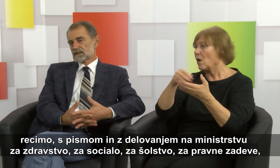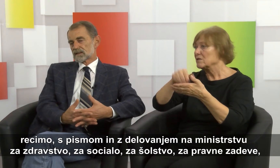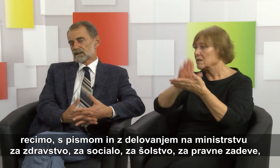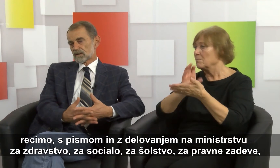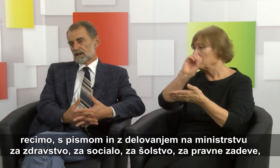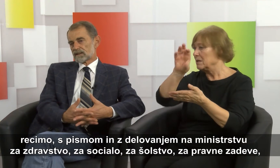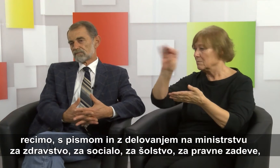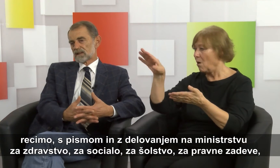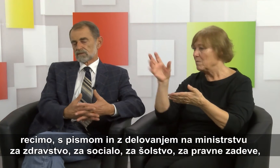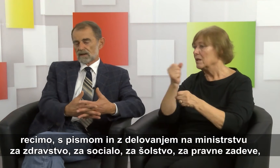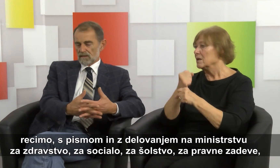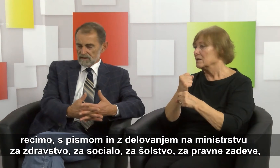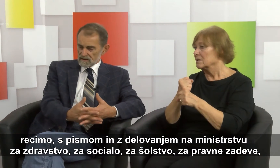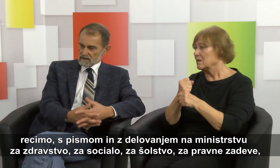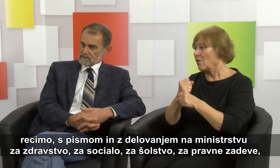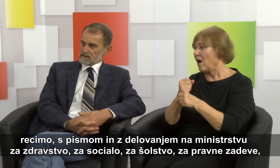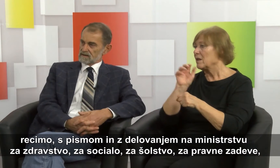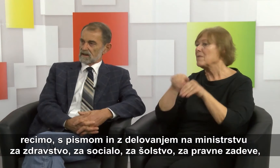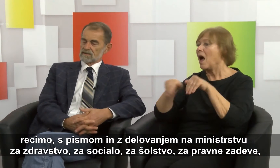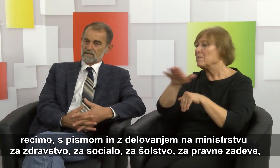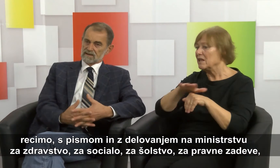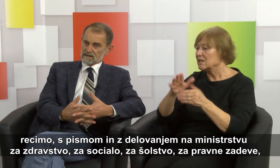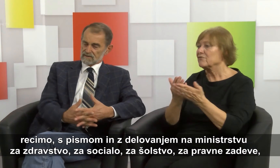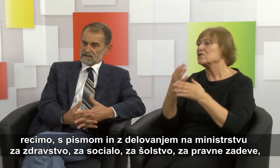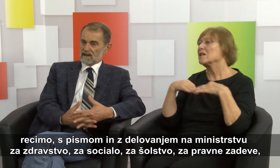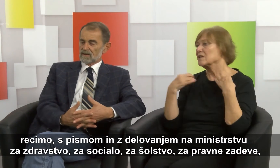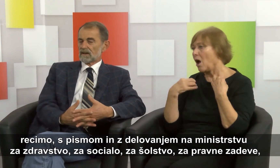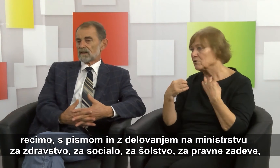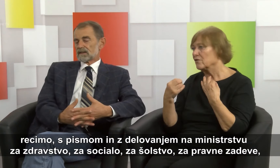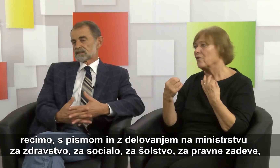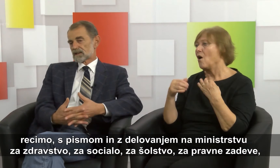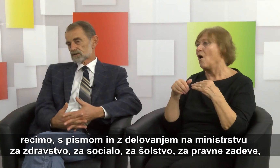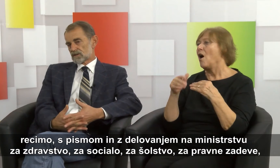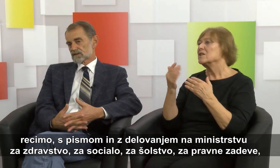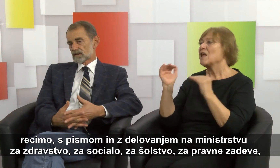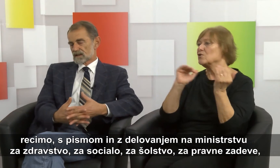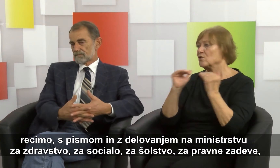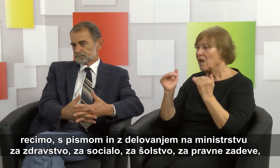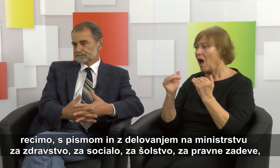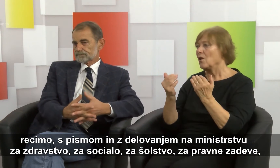z delovanjem na Ministrstvo za zdravstvo, za socialo, za šolstvo, za